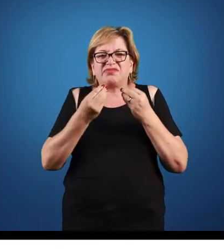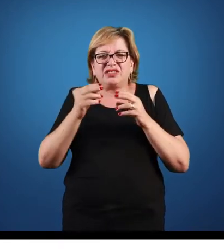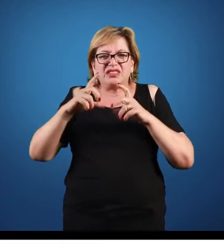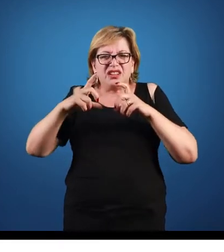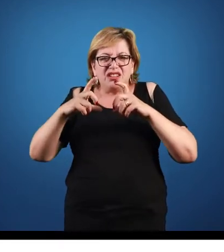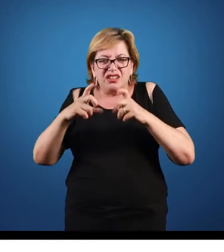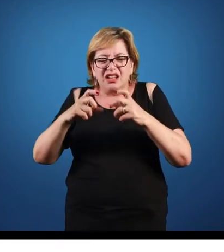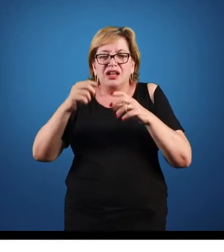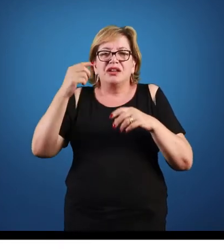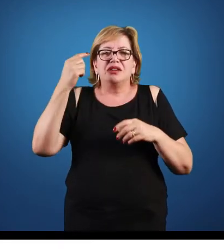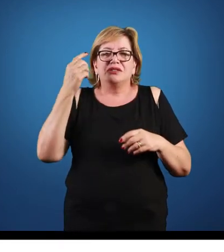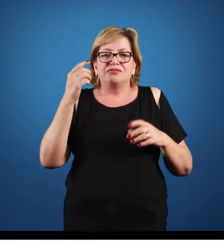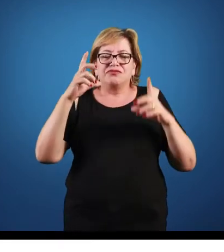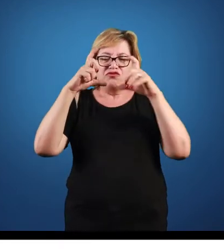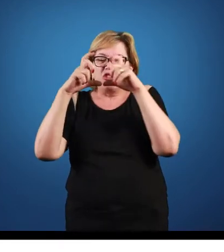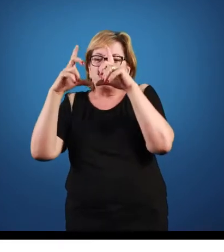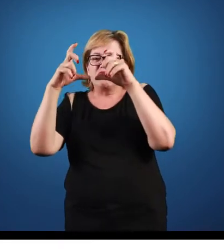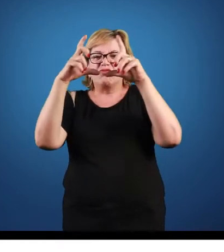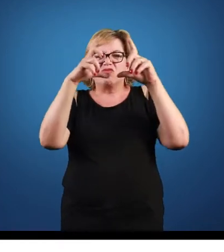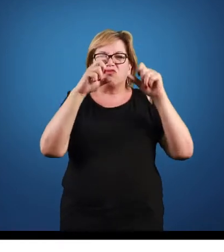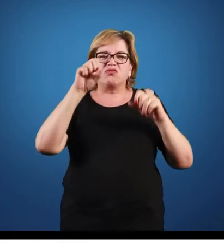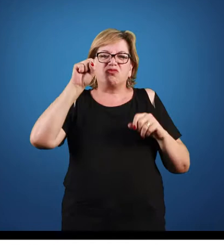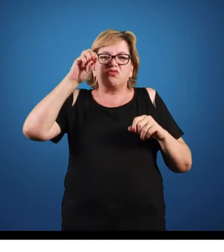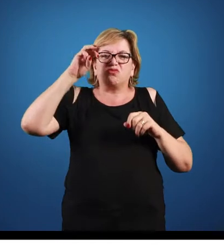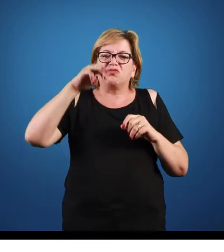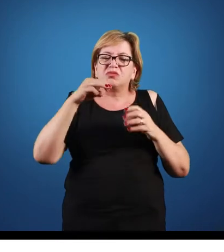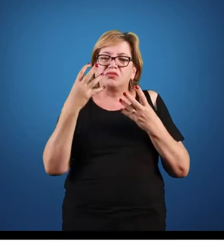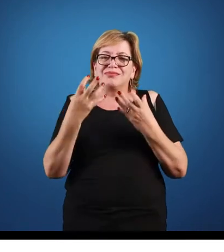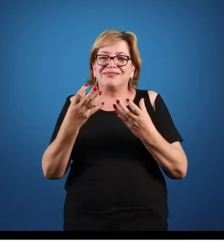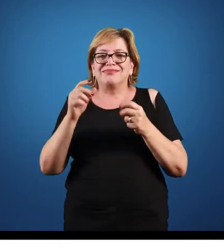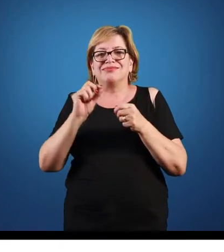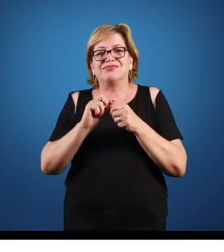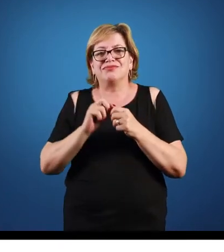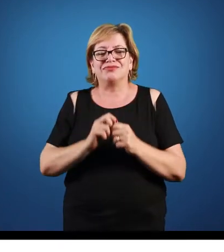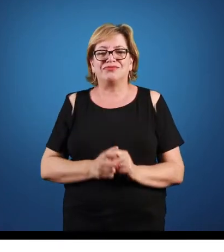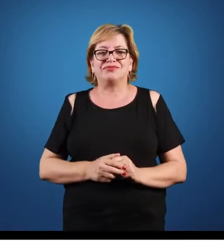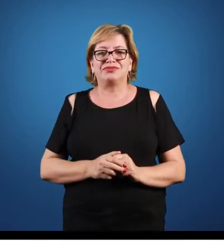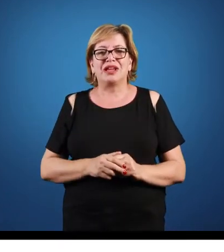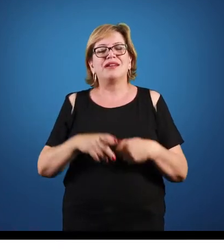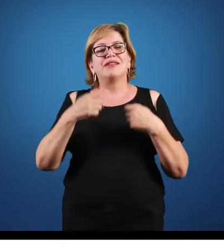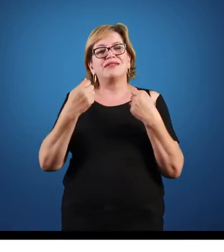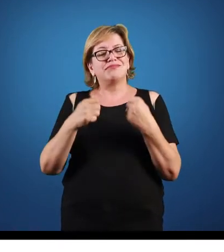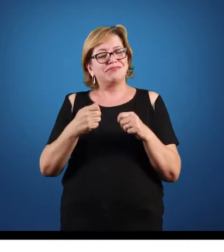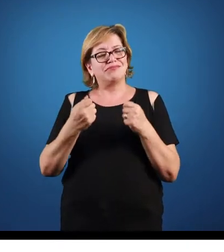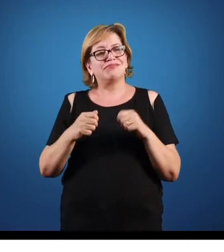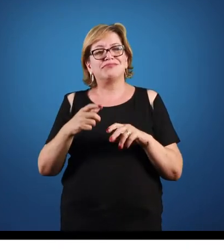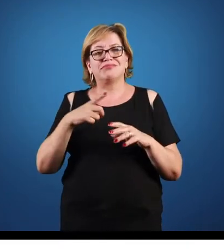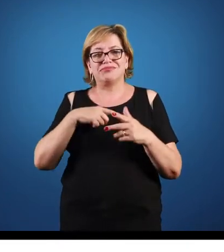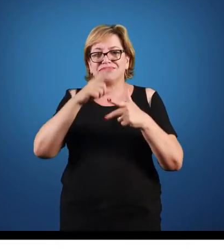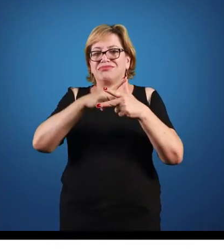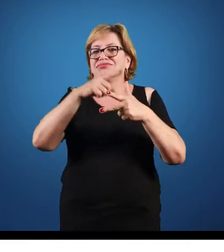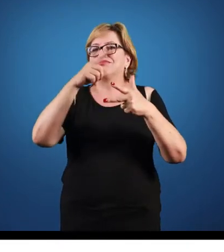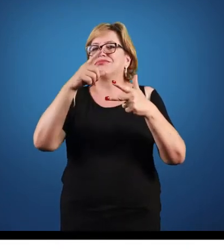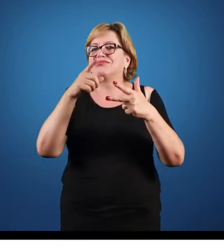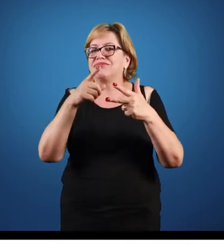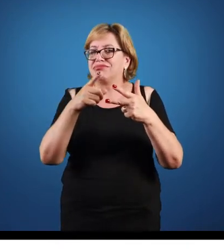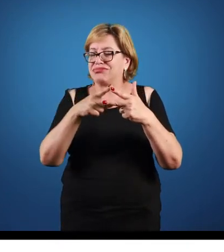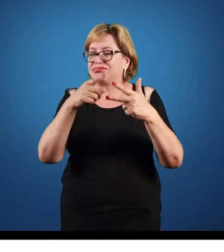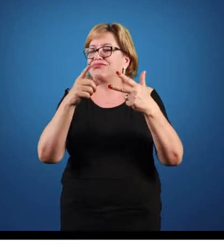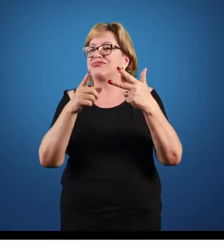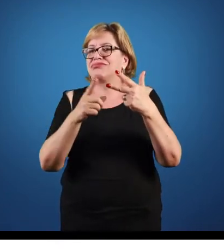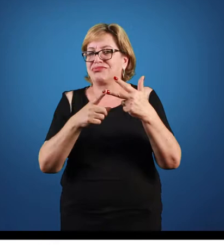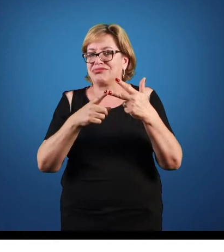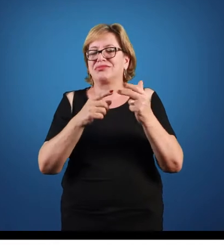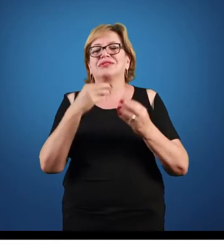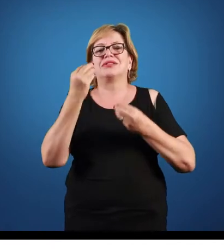colocar em um modo de fotografia e fazer as fotos do stop motion que você pretende fazer ok então é necessário essas duas peças pra